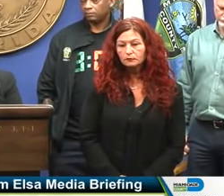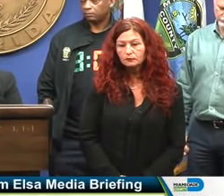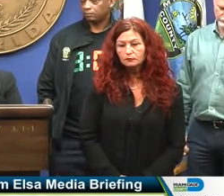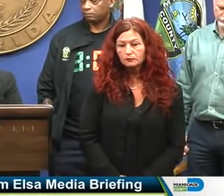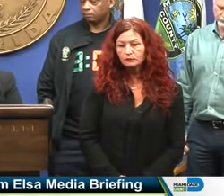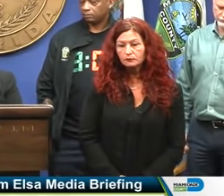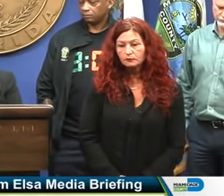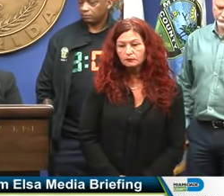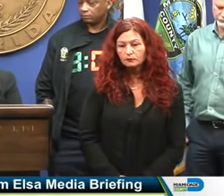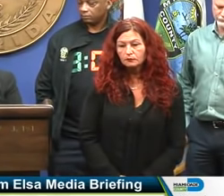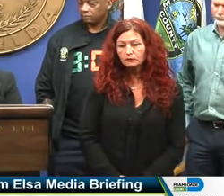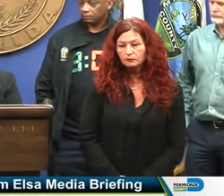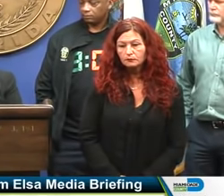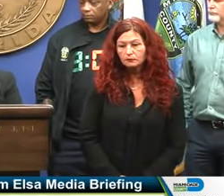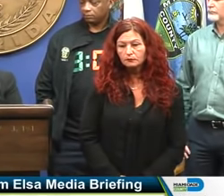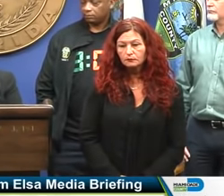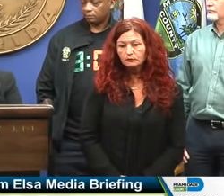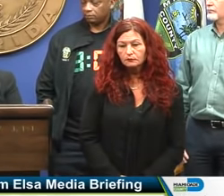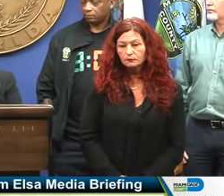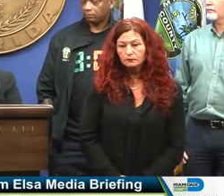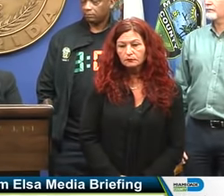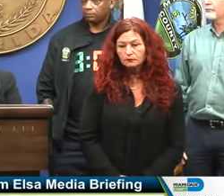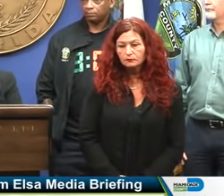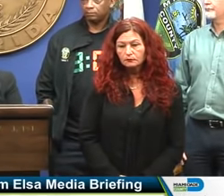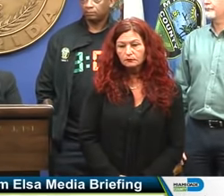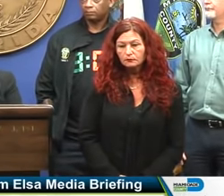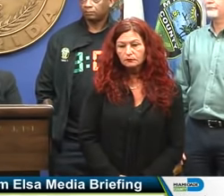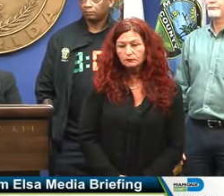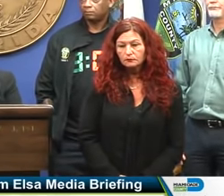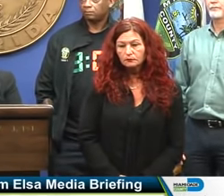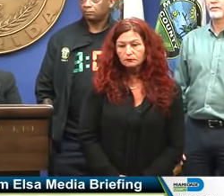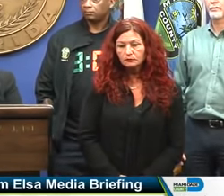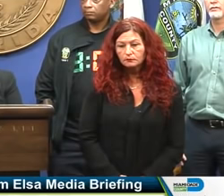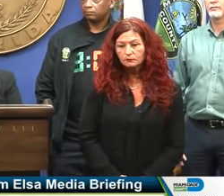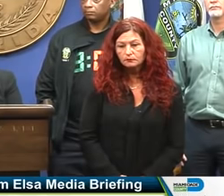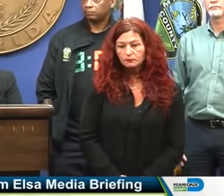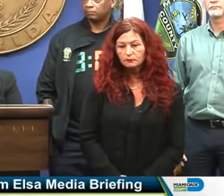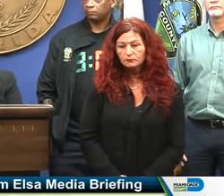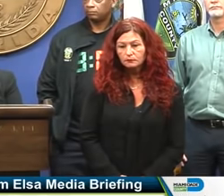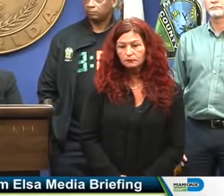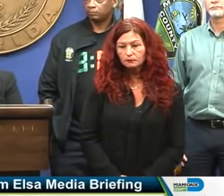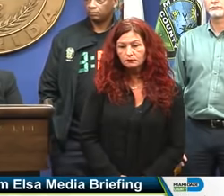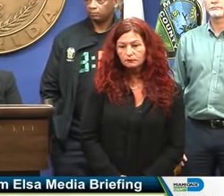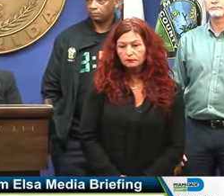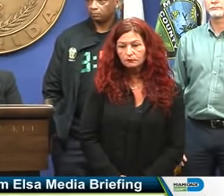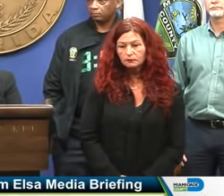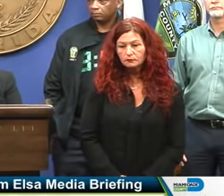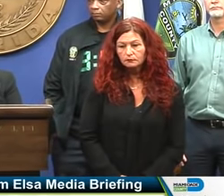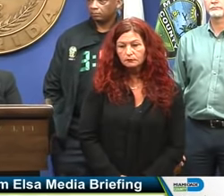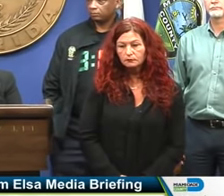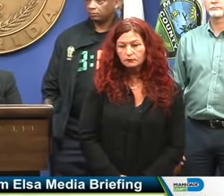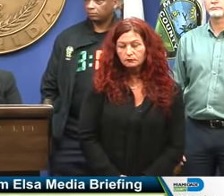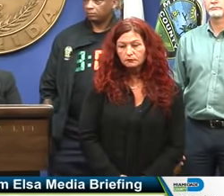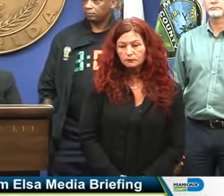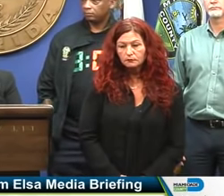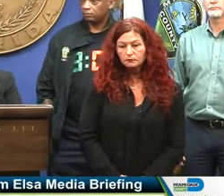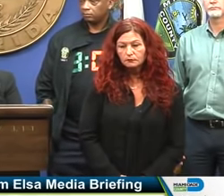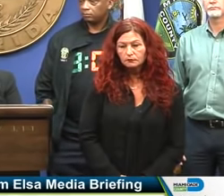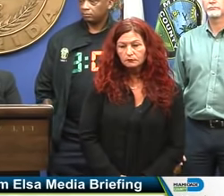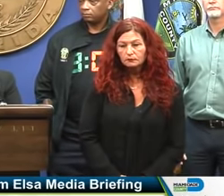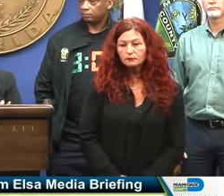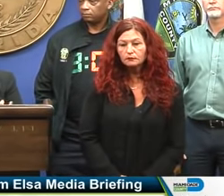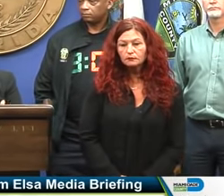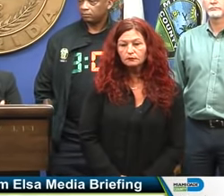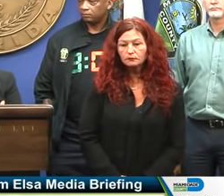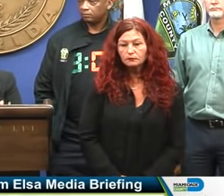esperando. Continuamos monitoreando la tormenta tropical Elsa y esperamos que Miami-Dade experimente